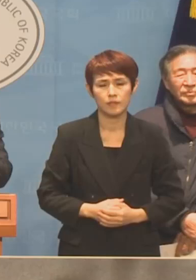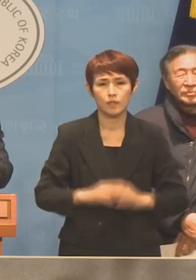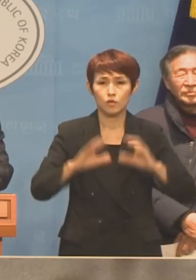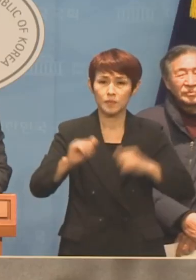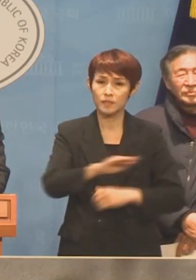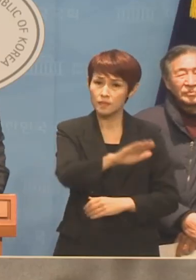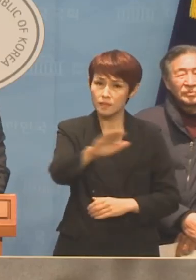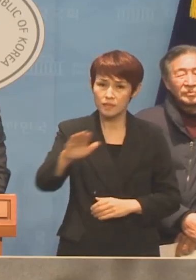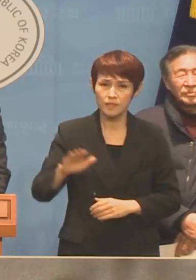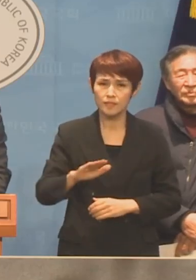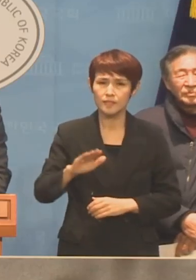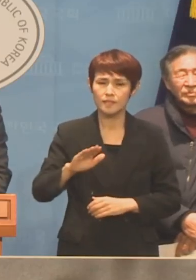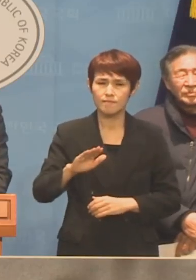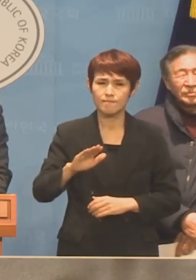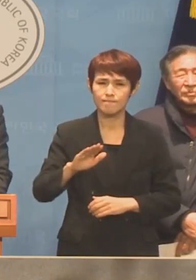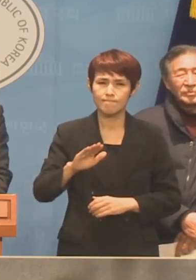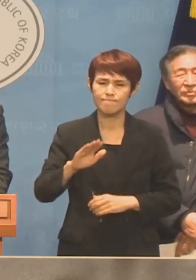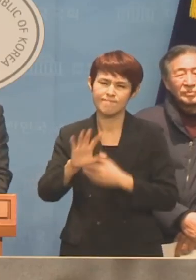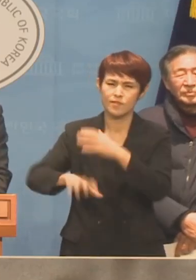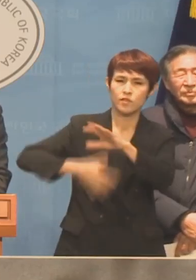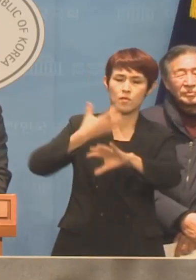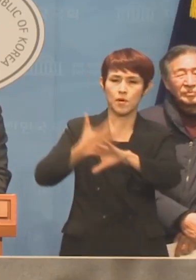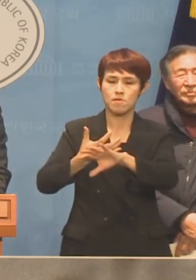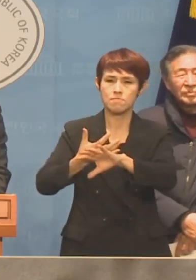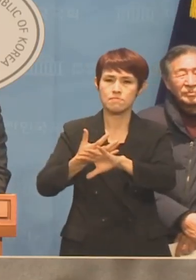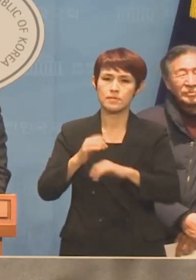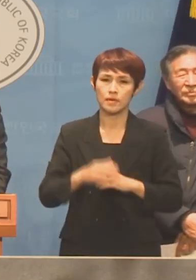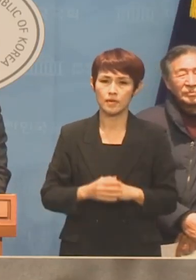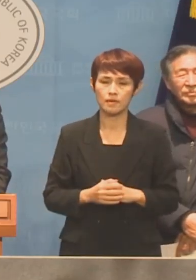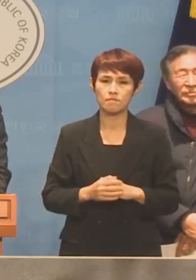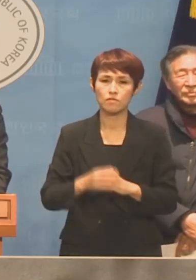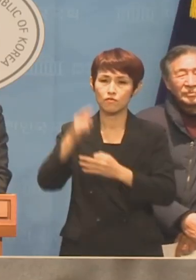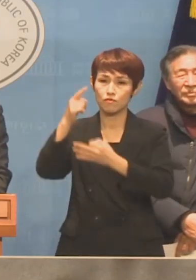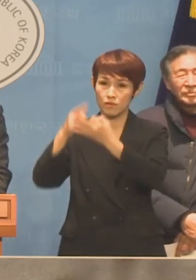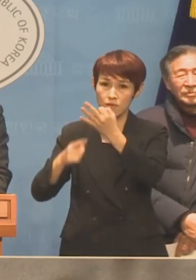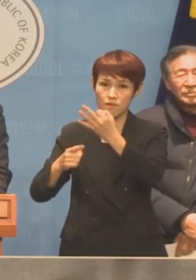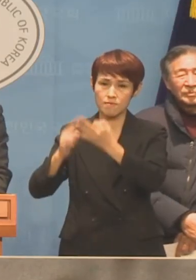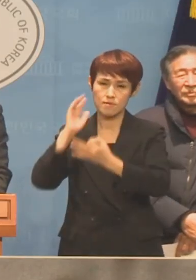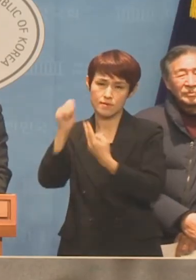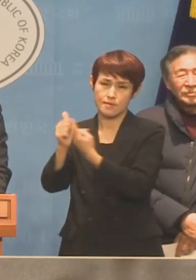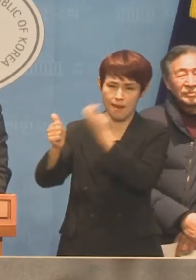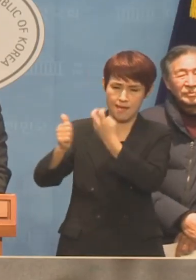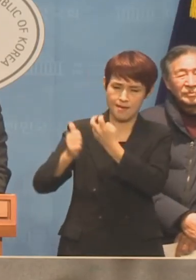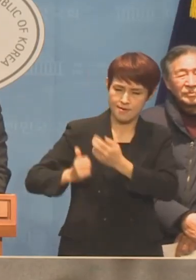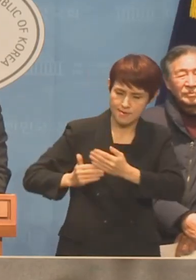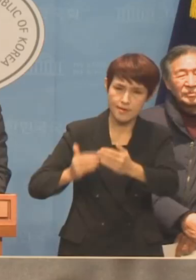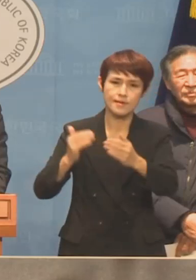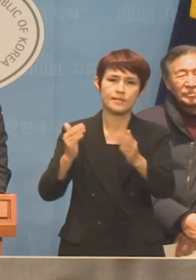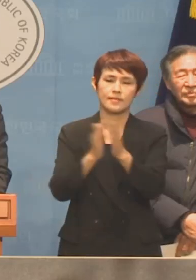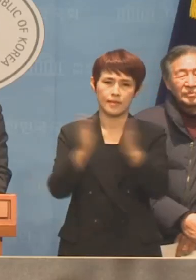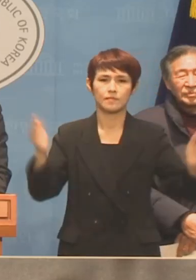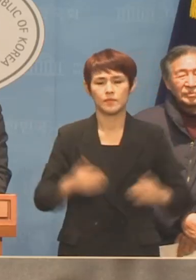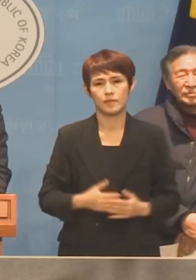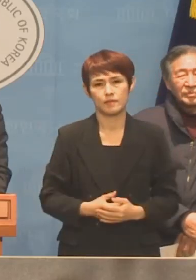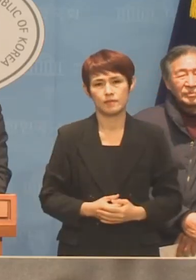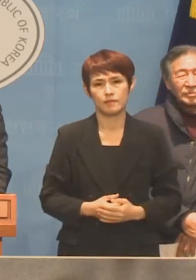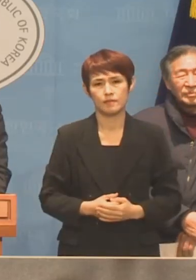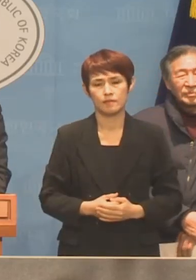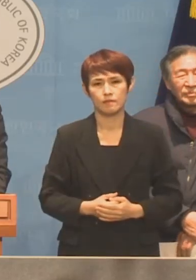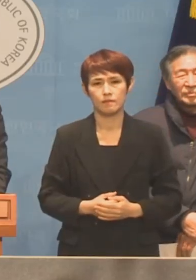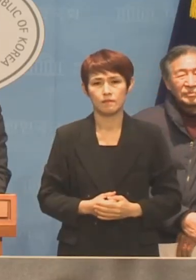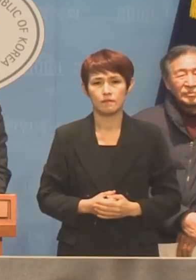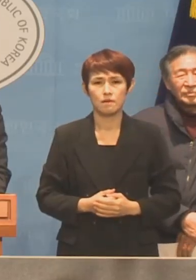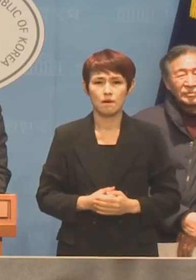국민은 빛의 혁명으로 내란 속의 윤석열 탄핵을 이끌어냈습니다. 국민은 폭설과 영화의